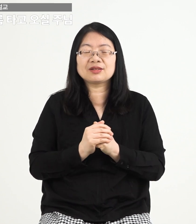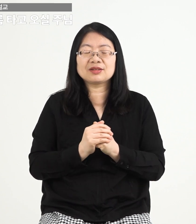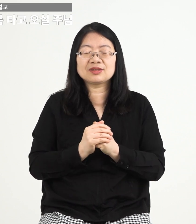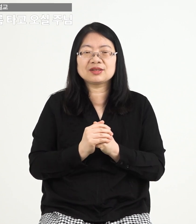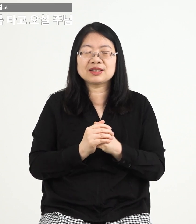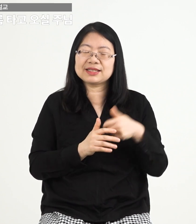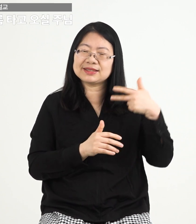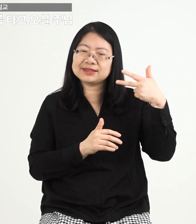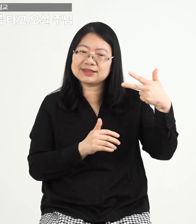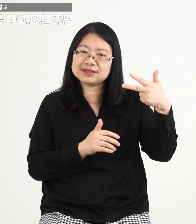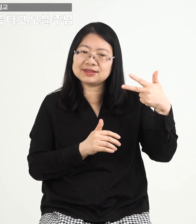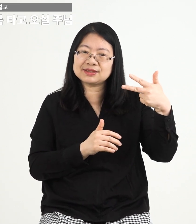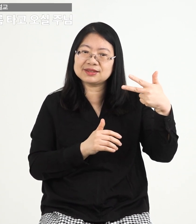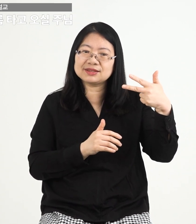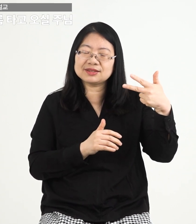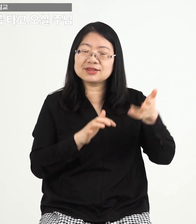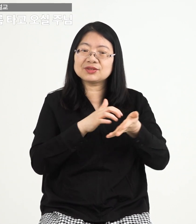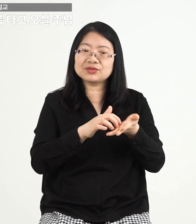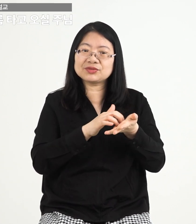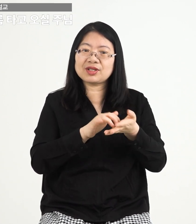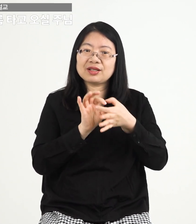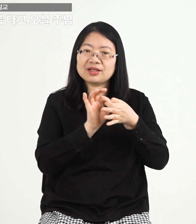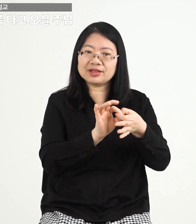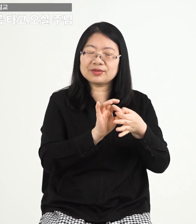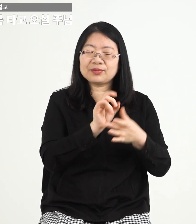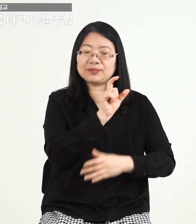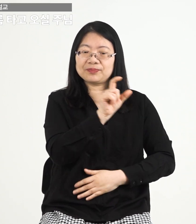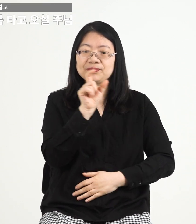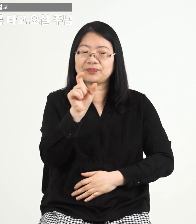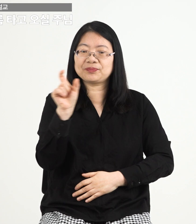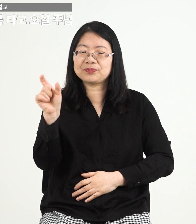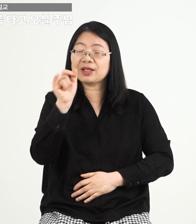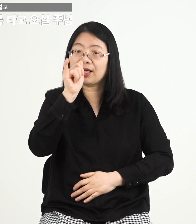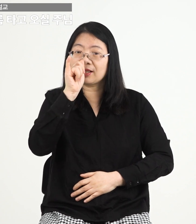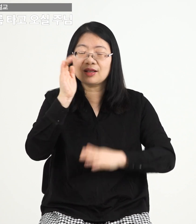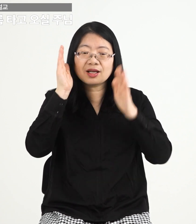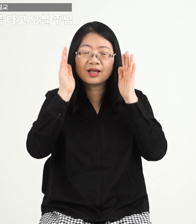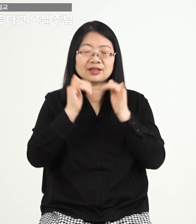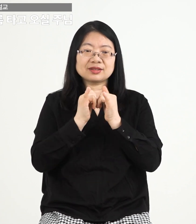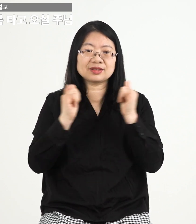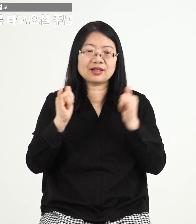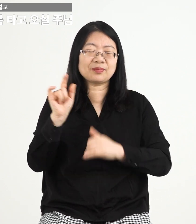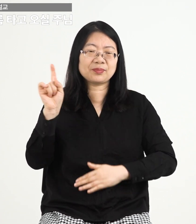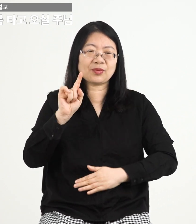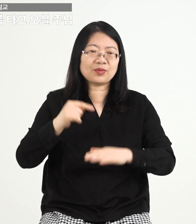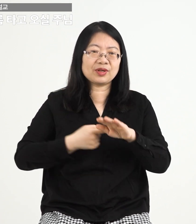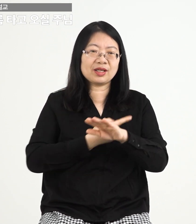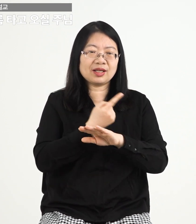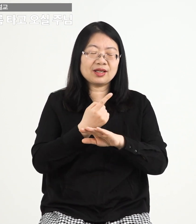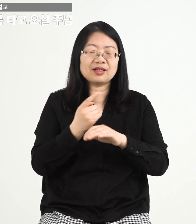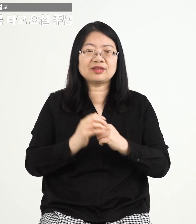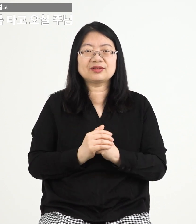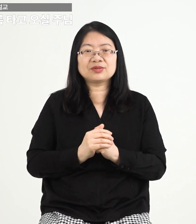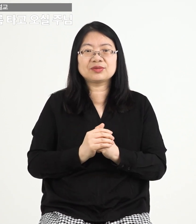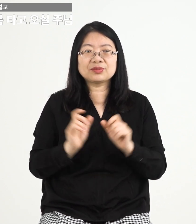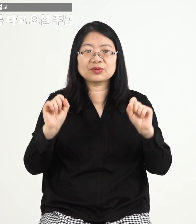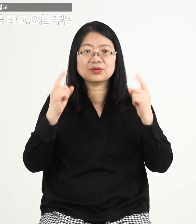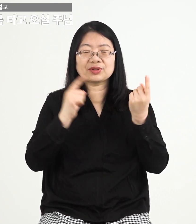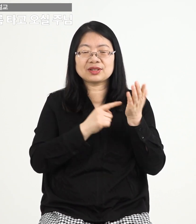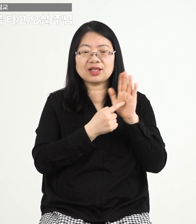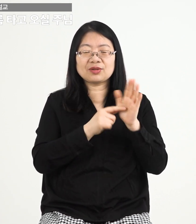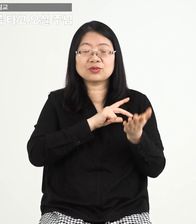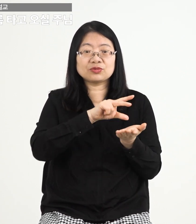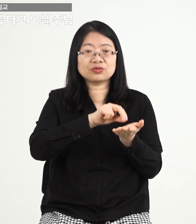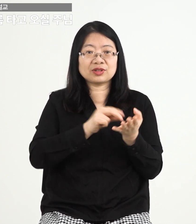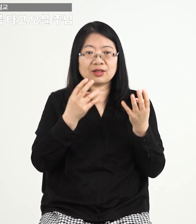7이라는 단위로 시작을 합니다. 그래서 학자들은 이 외에도 겹치는 주제가 많지만